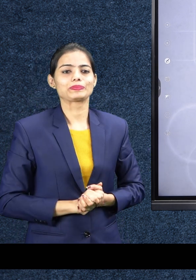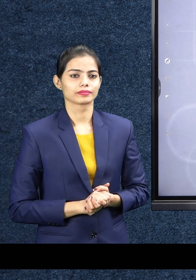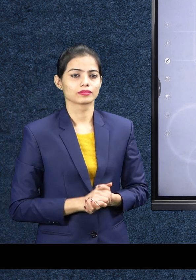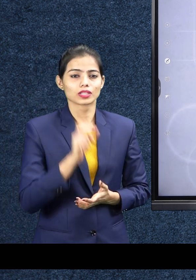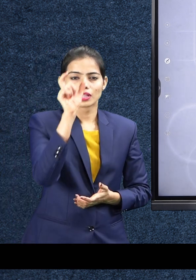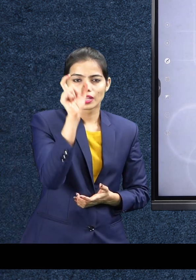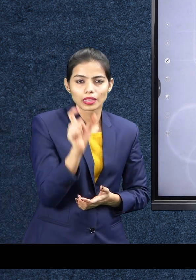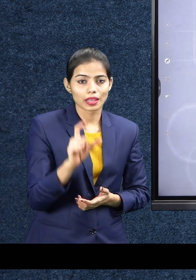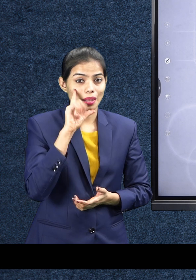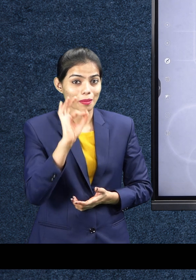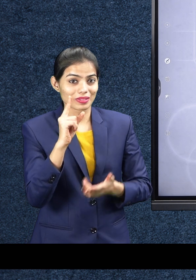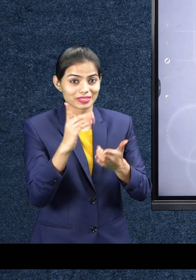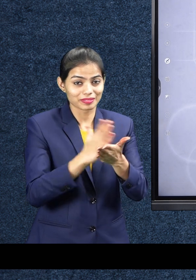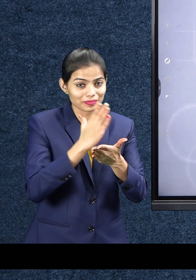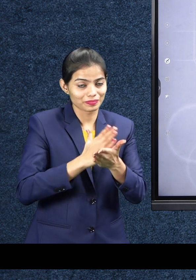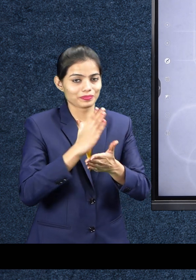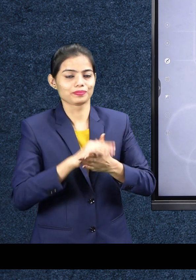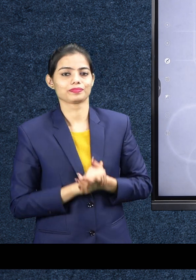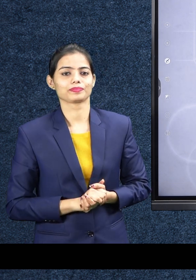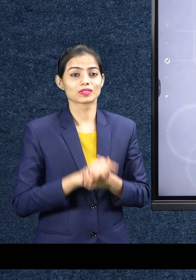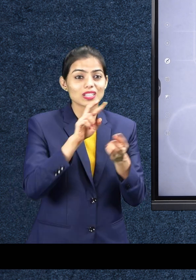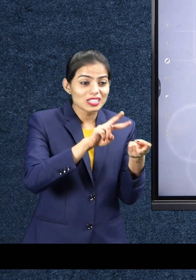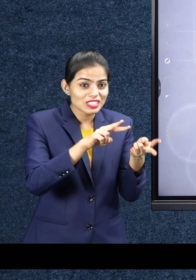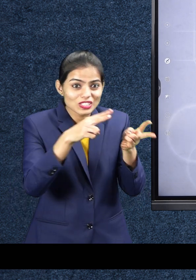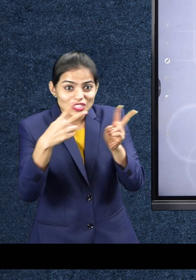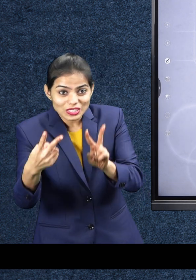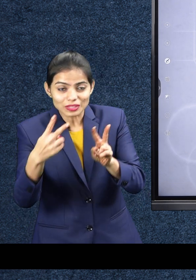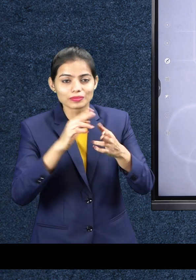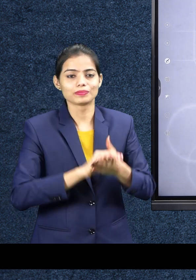ఈ పాఠంలోని కీలక పదాలు: పరివర్తన,